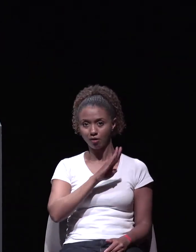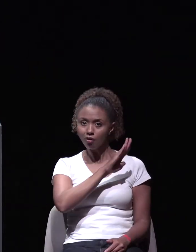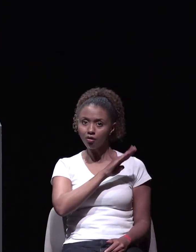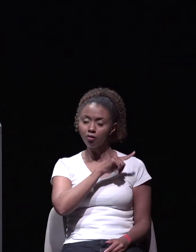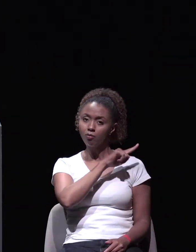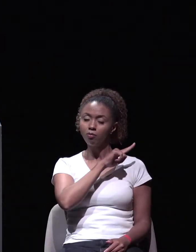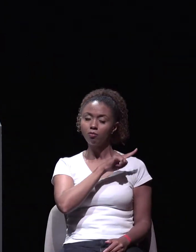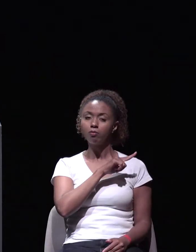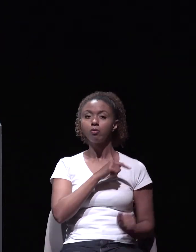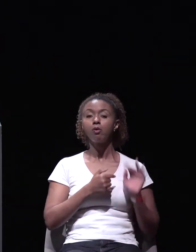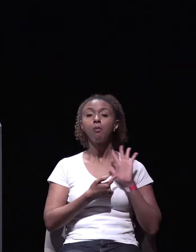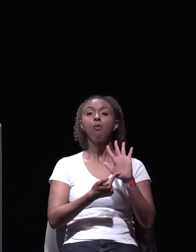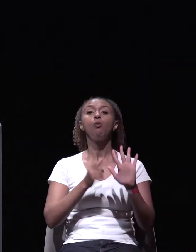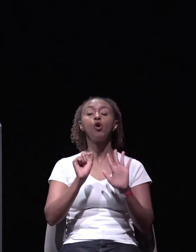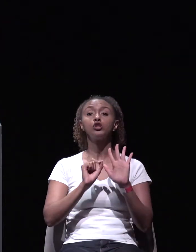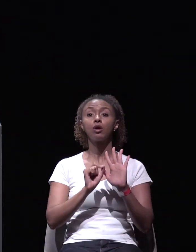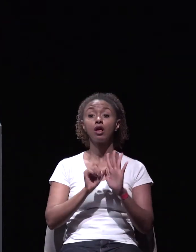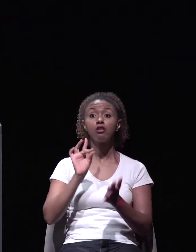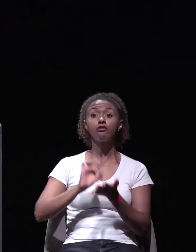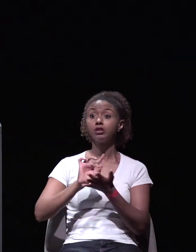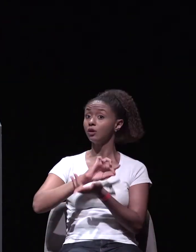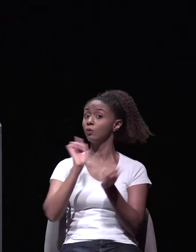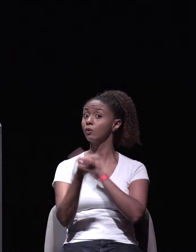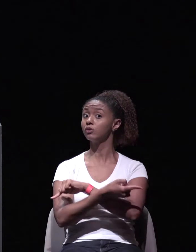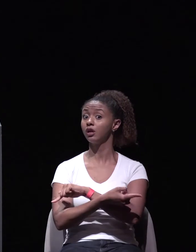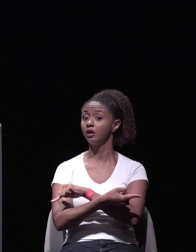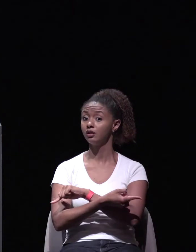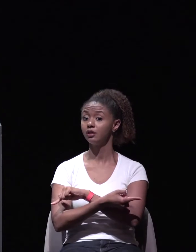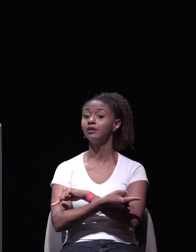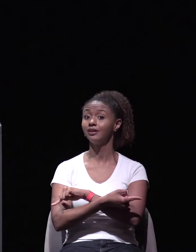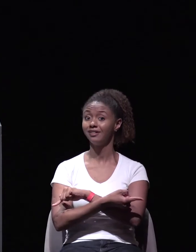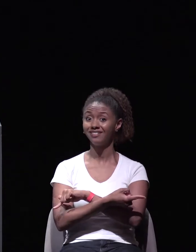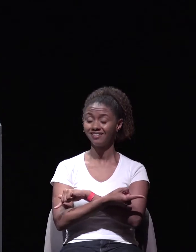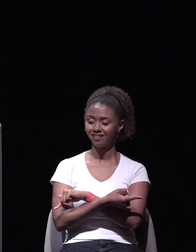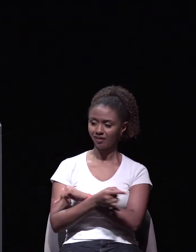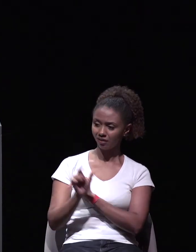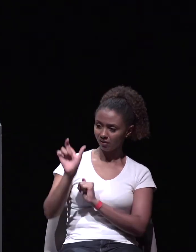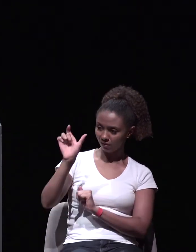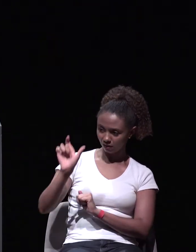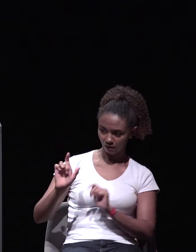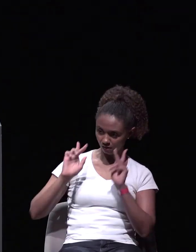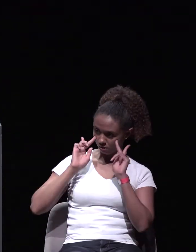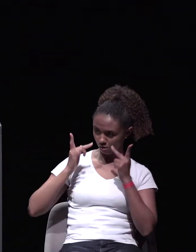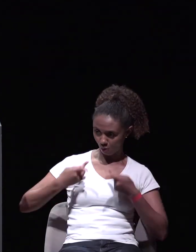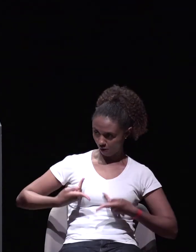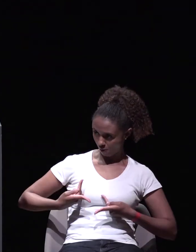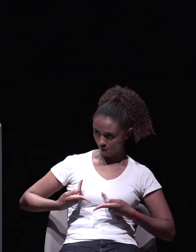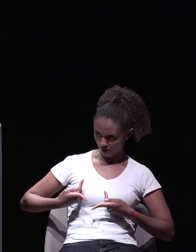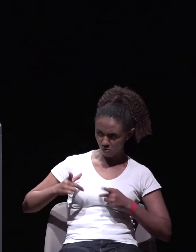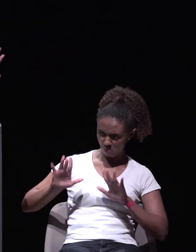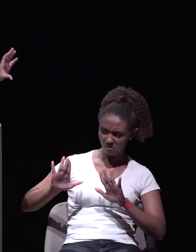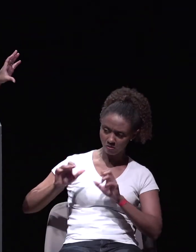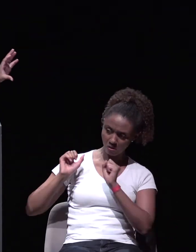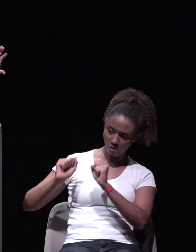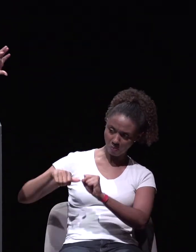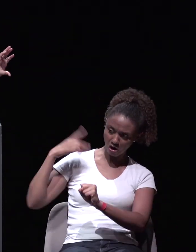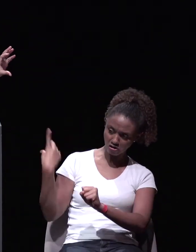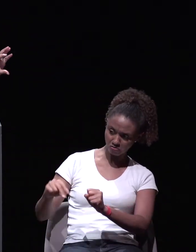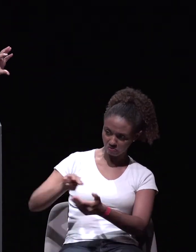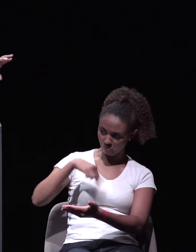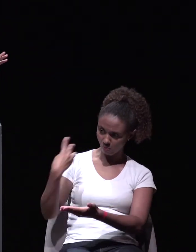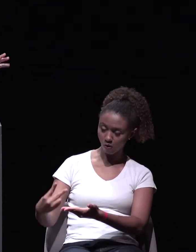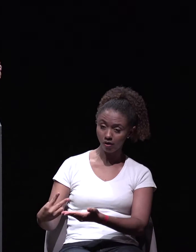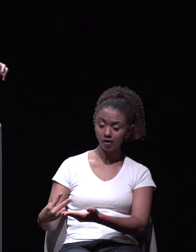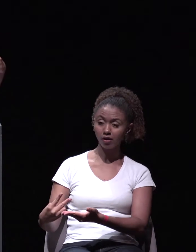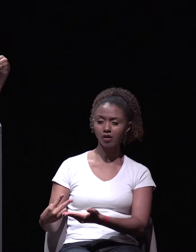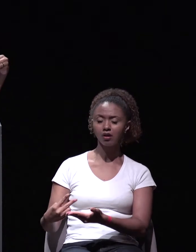linchamento é exatamente o oposto. Quer dizer, aquilo que é a não-pessoa, que pode ser morta, aqui é representado